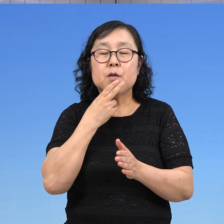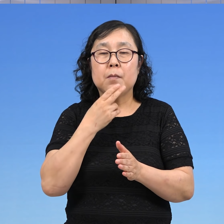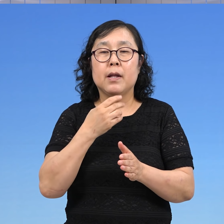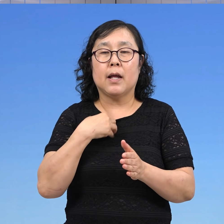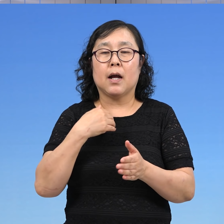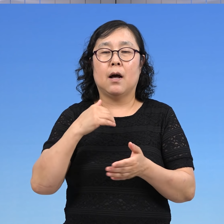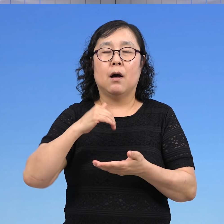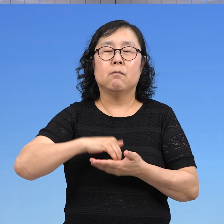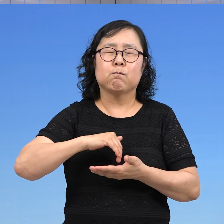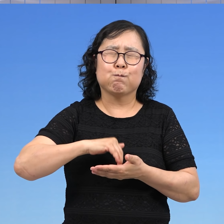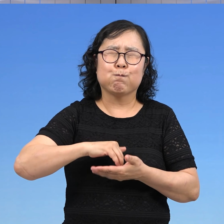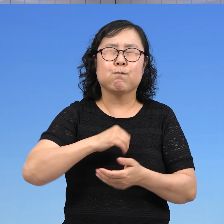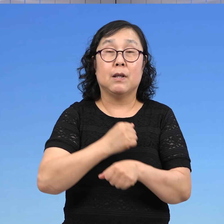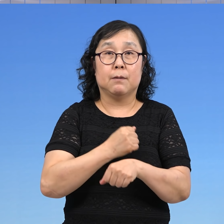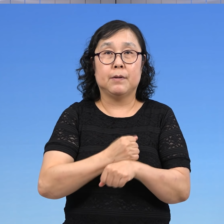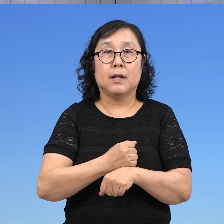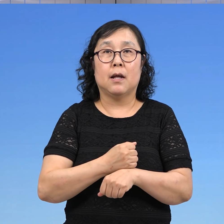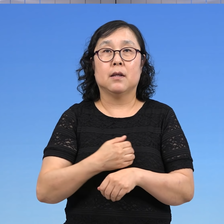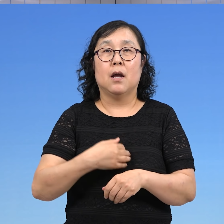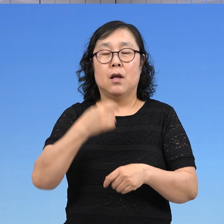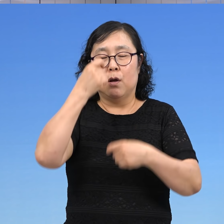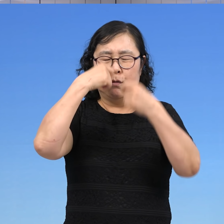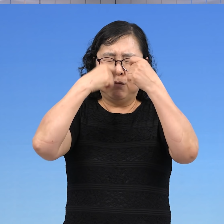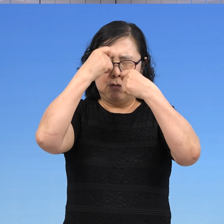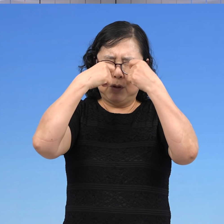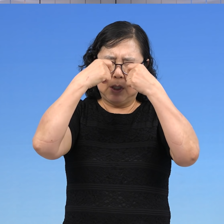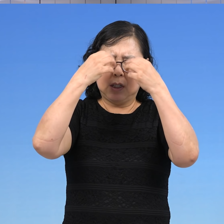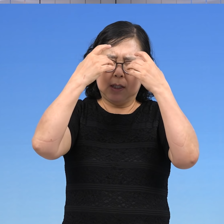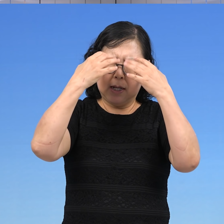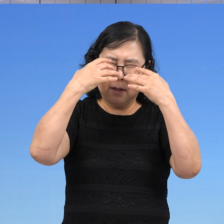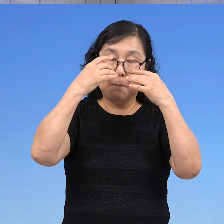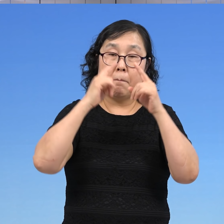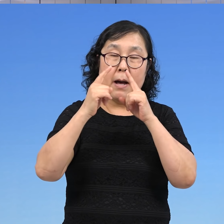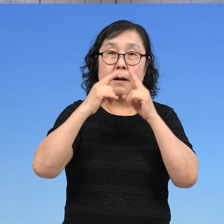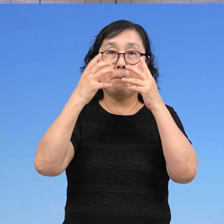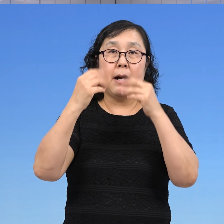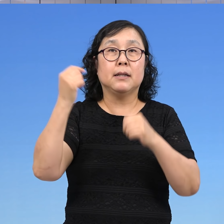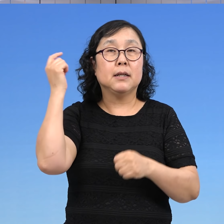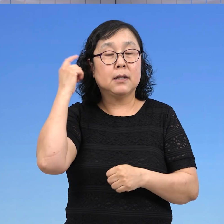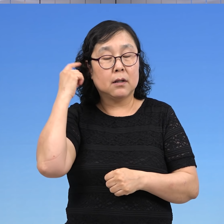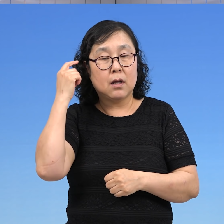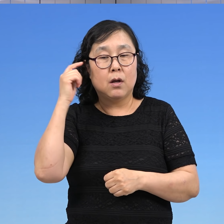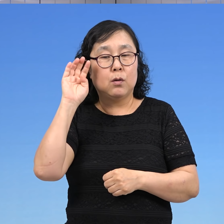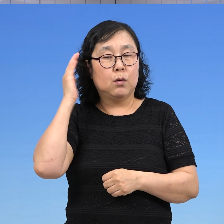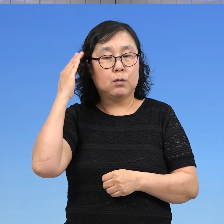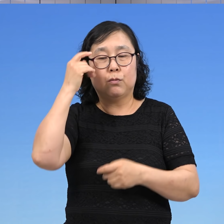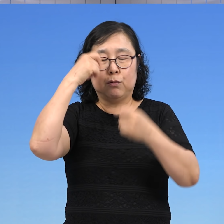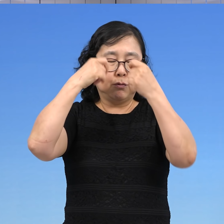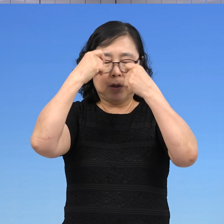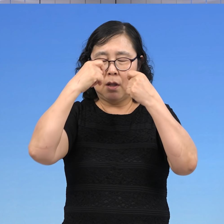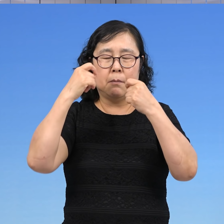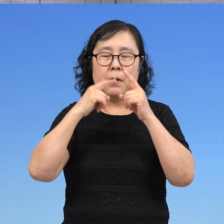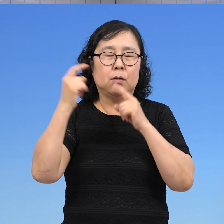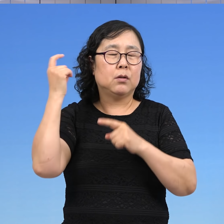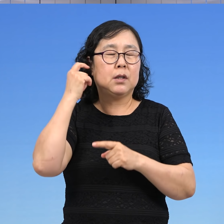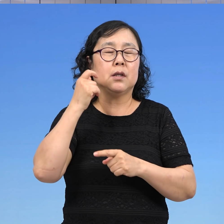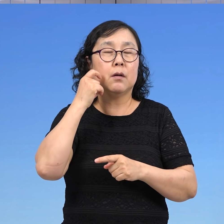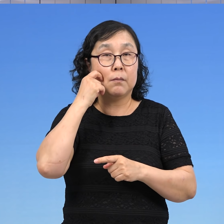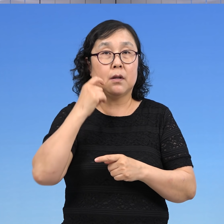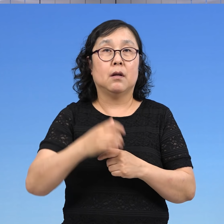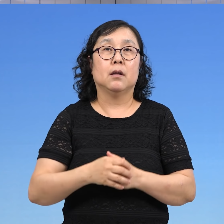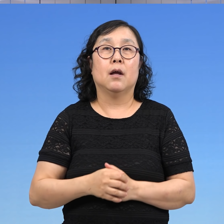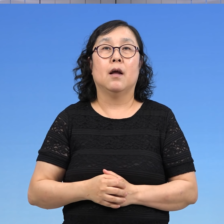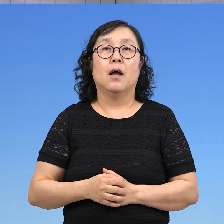이렇게까지 아무 반응이 없으신지 막 계속 무신 다는 이야기는 초반에 좀 들리다 교수는 울지도 않아요